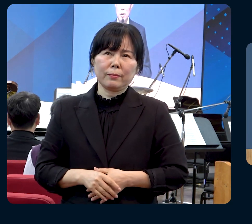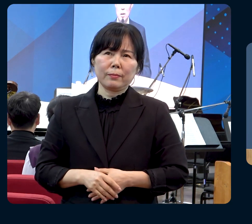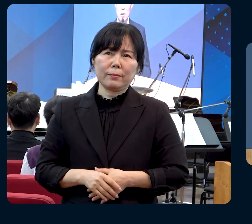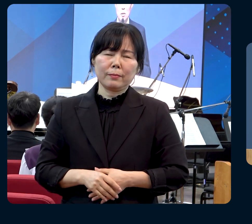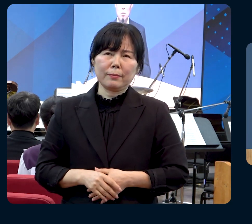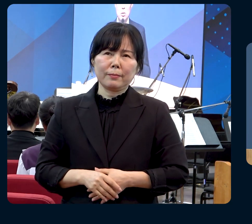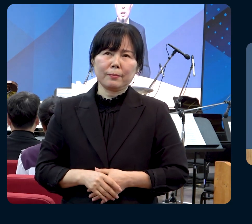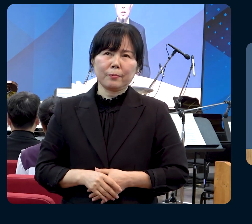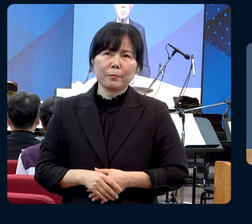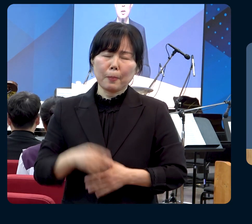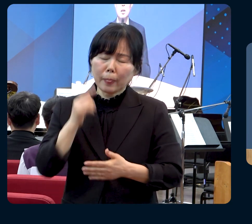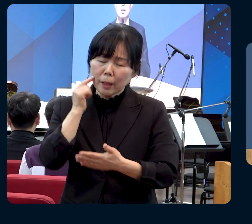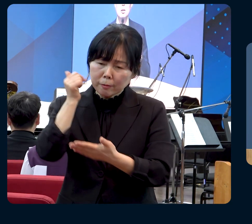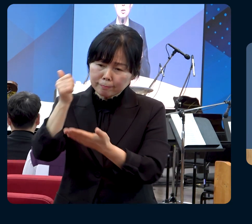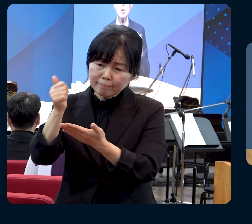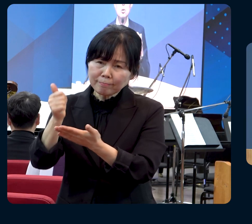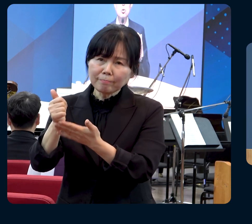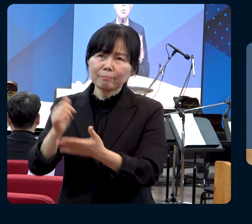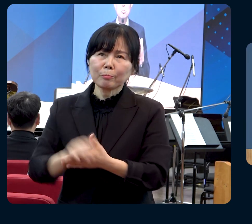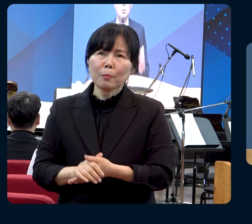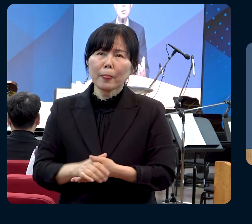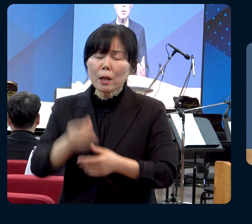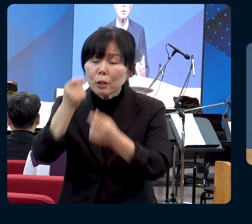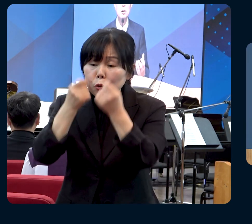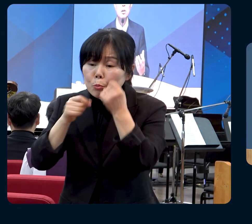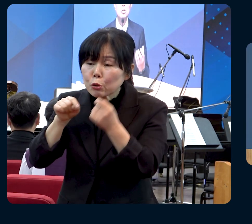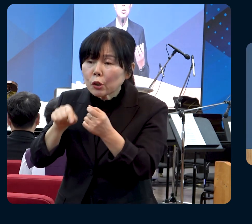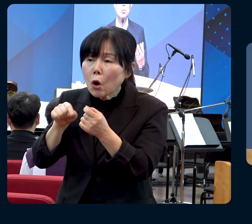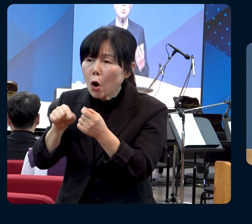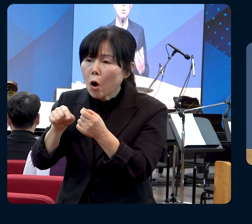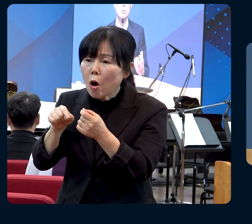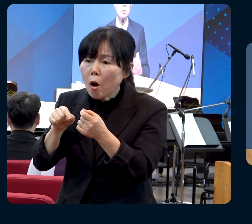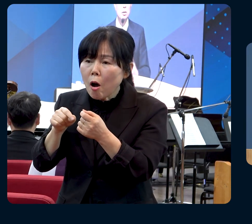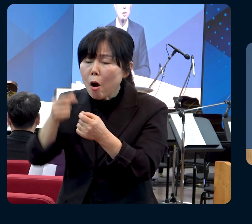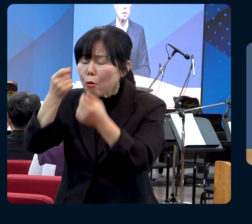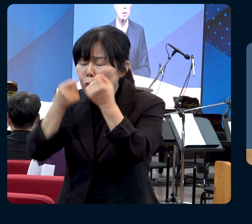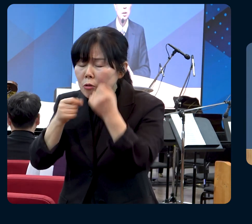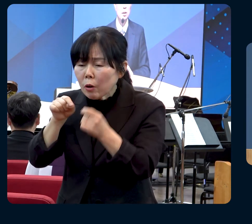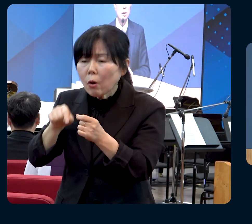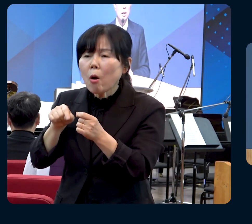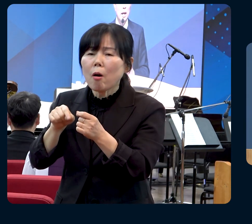그러면서 목사님, 그 눈물을, 그 울음을